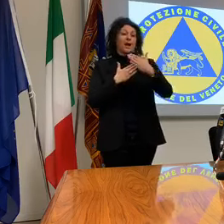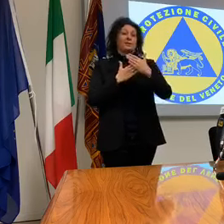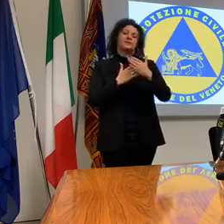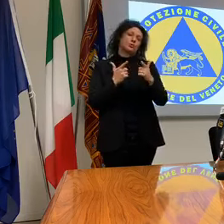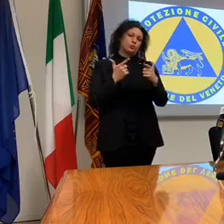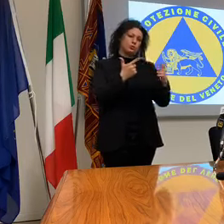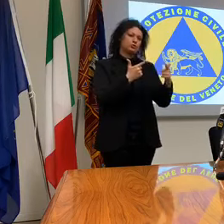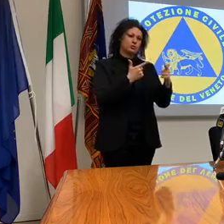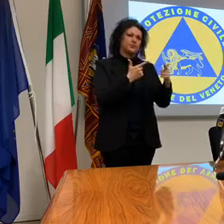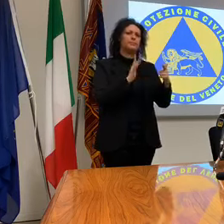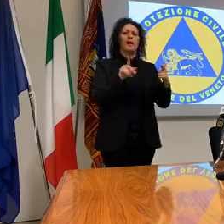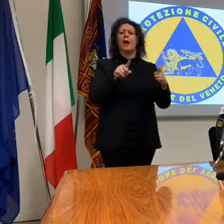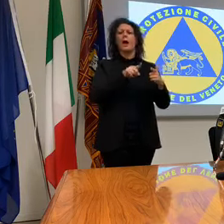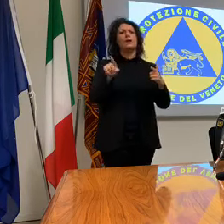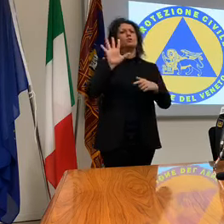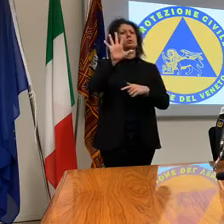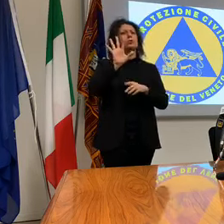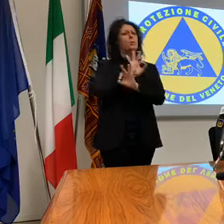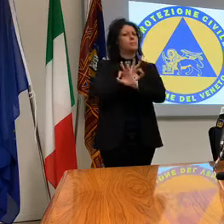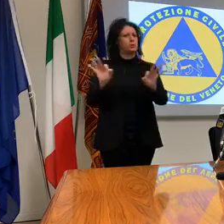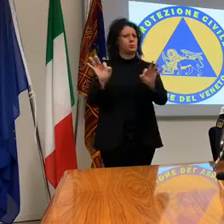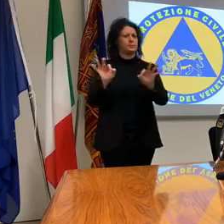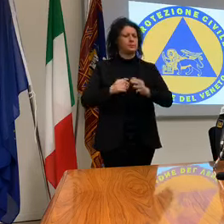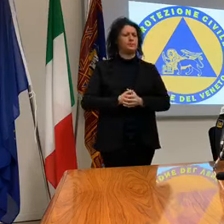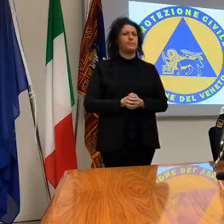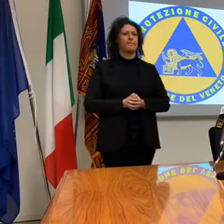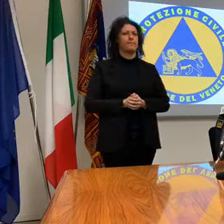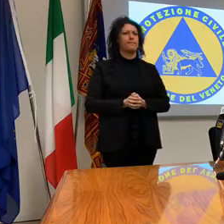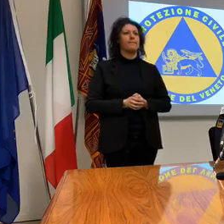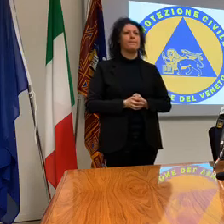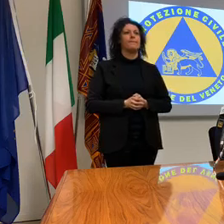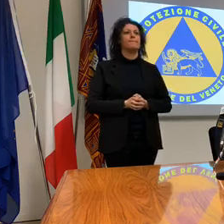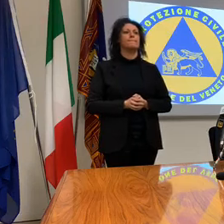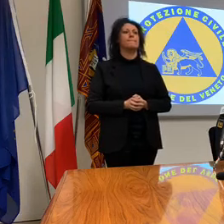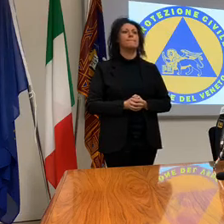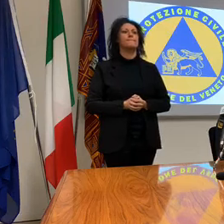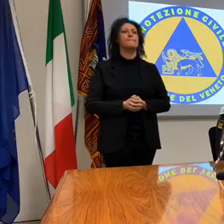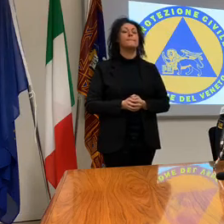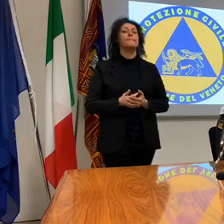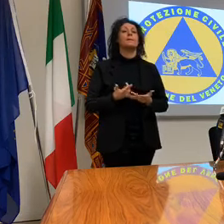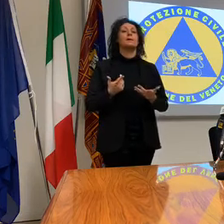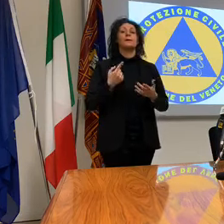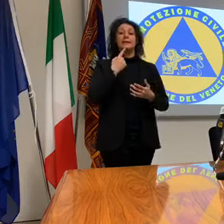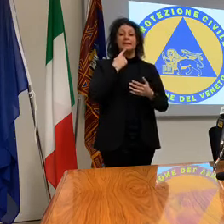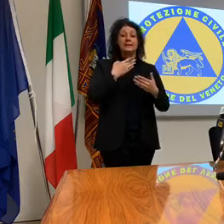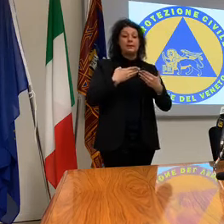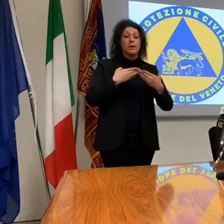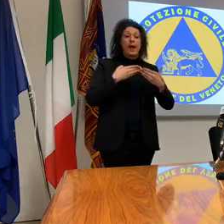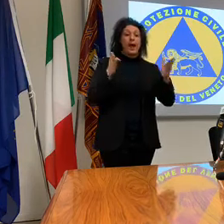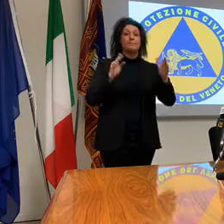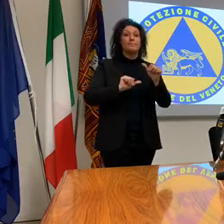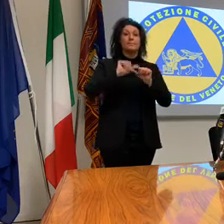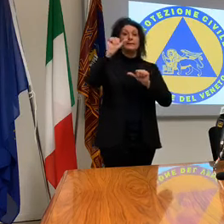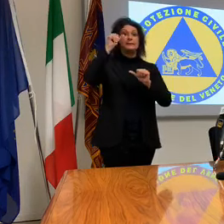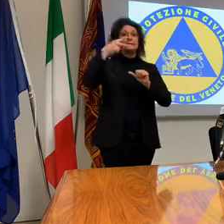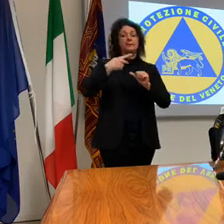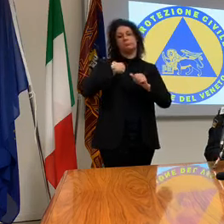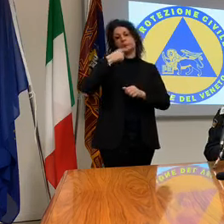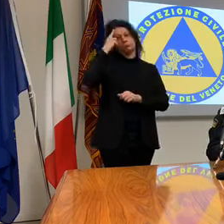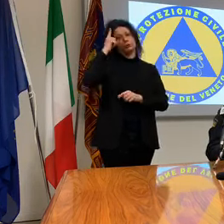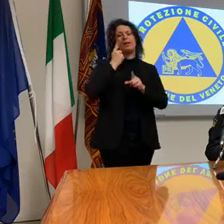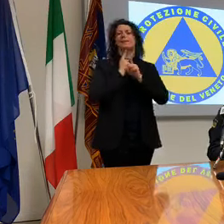c'è un ordine di attivazione eventuale? Dipende da dove, sì, dalla provincia, perché